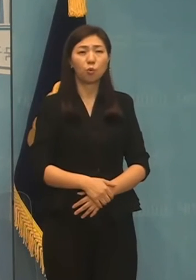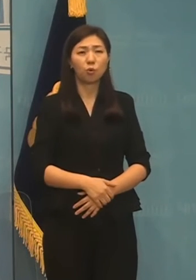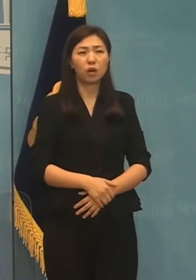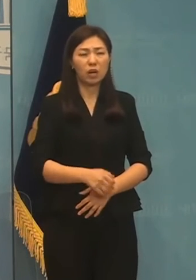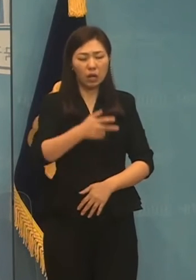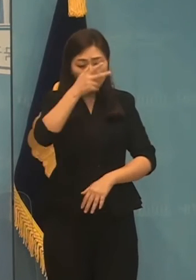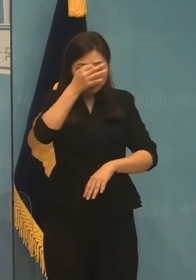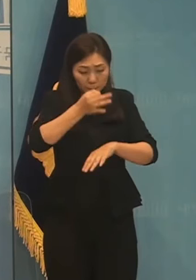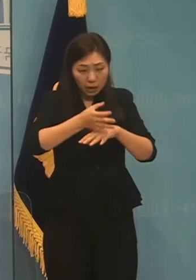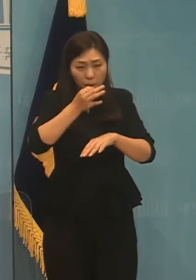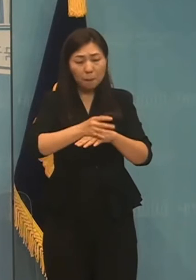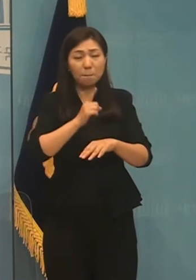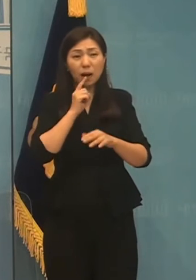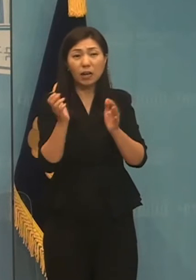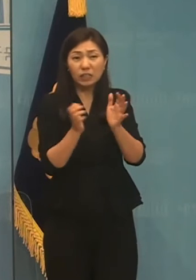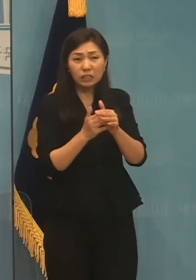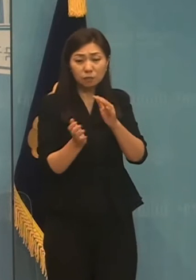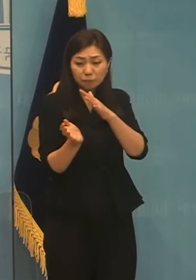작가입니다